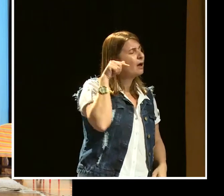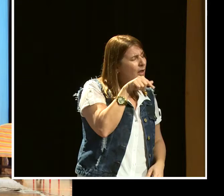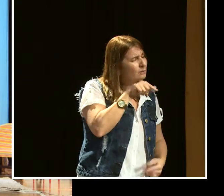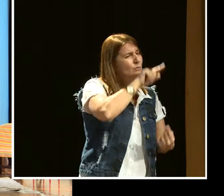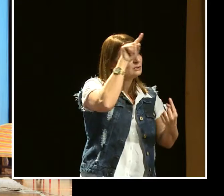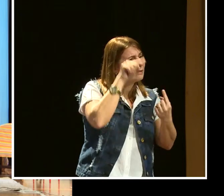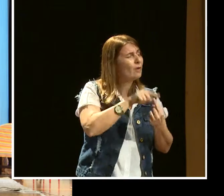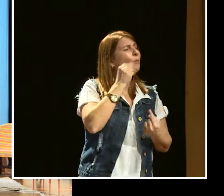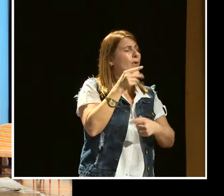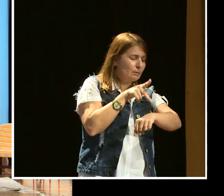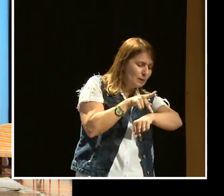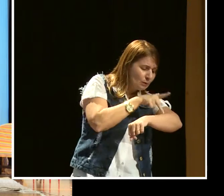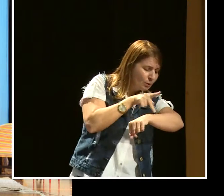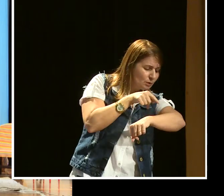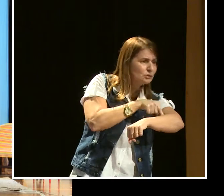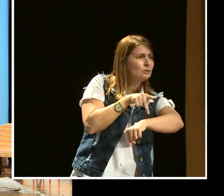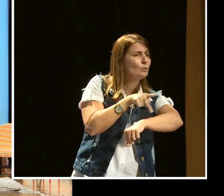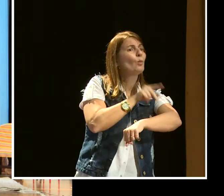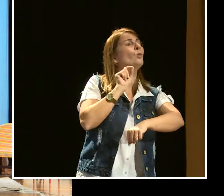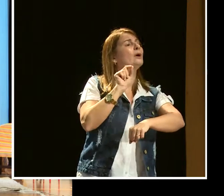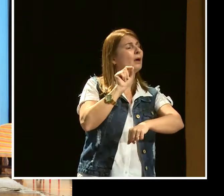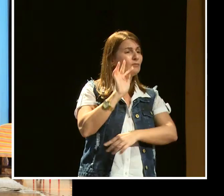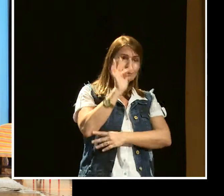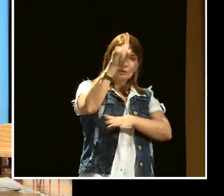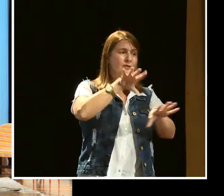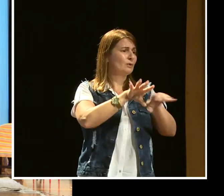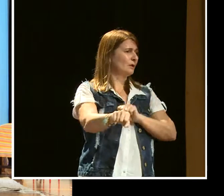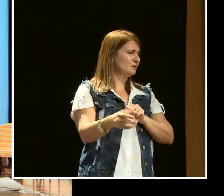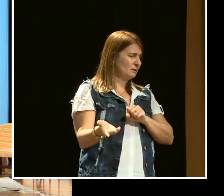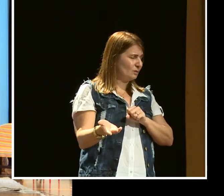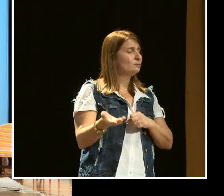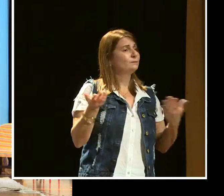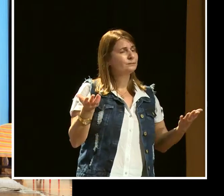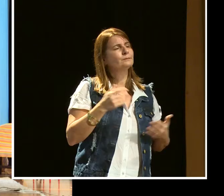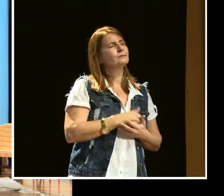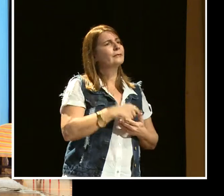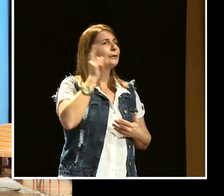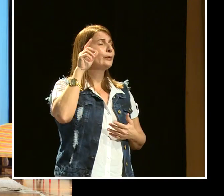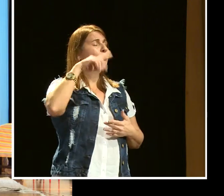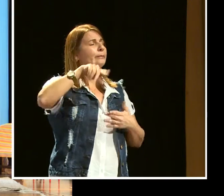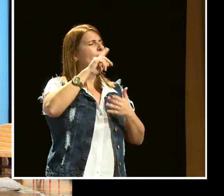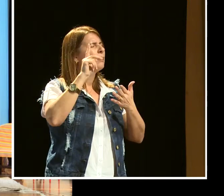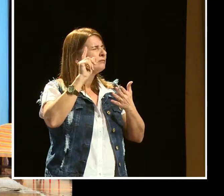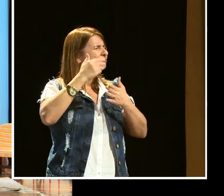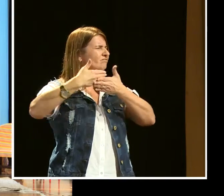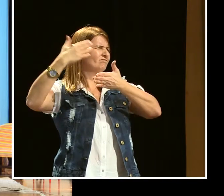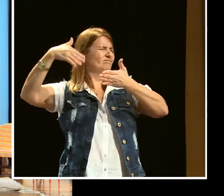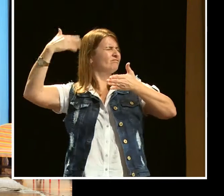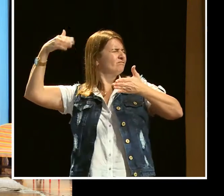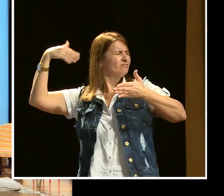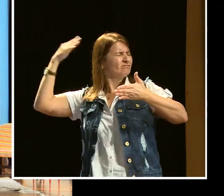pedagogia. O objetivo do ensino de Libras como L2 é para a formação de